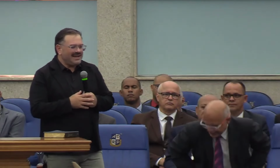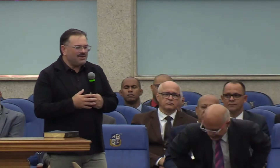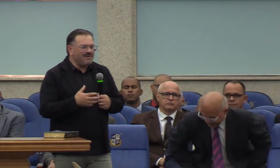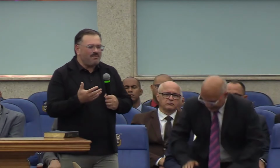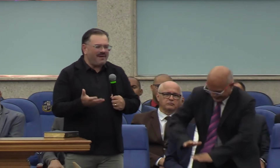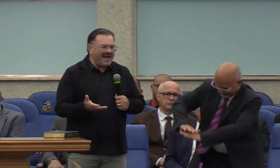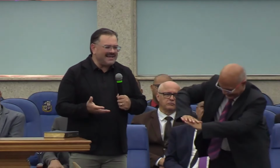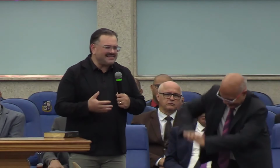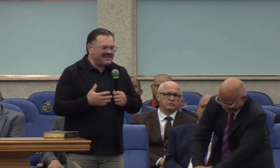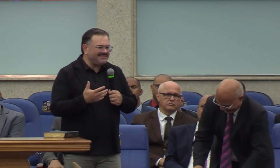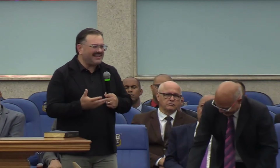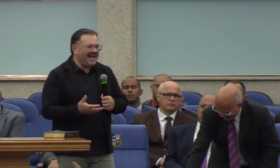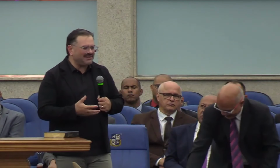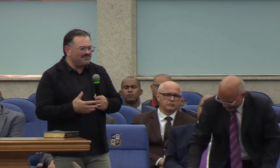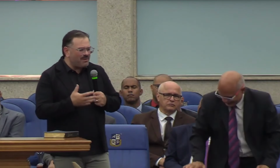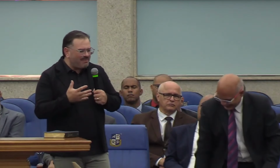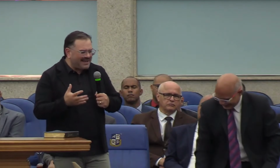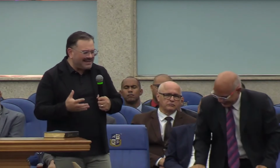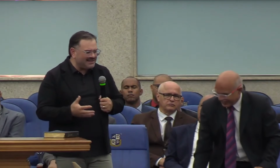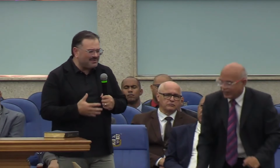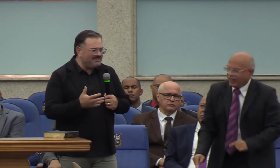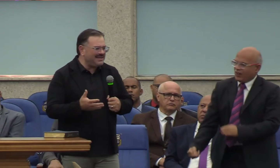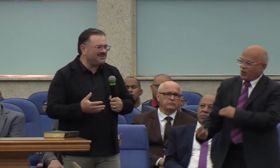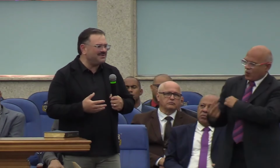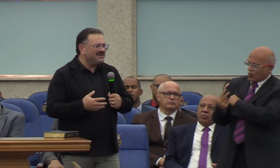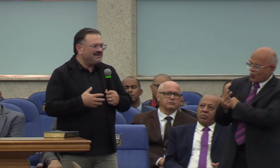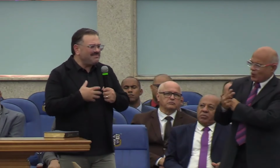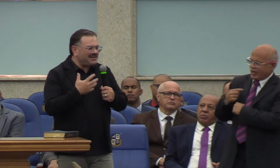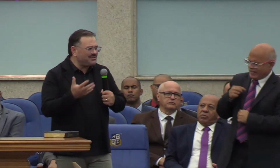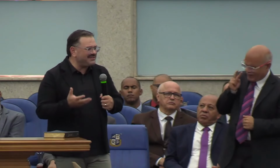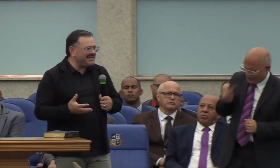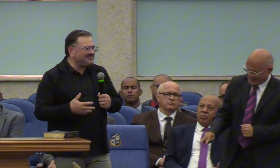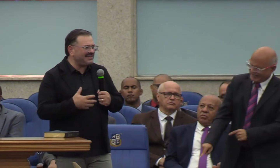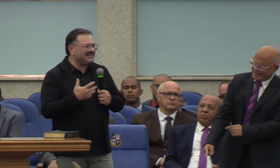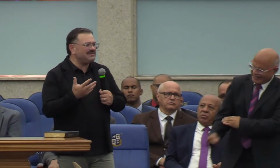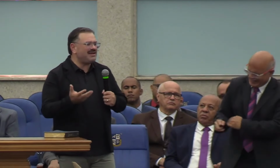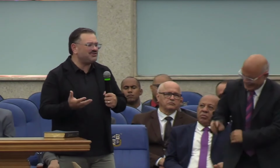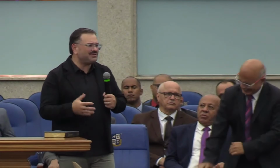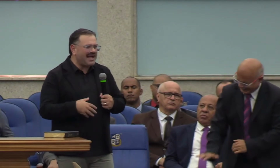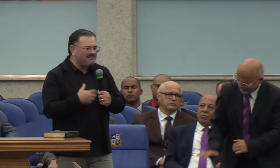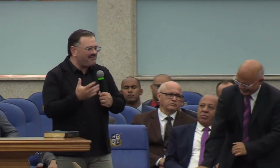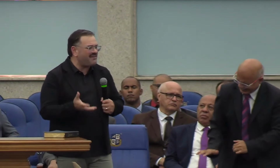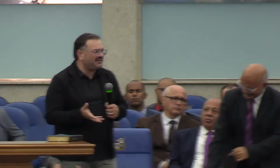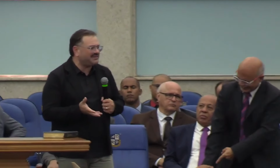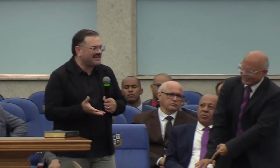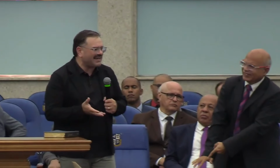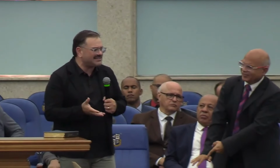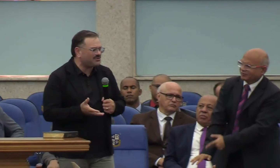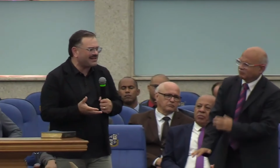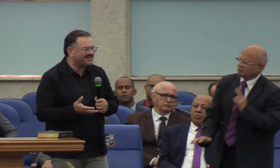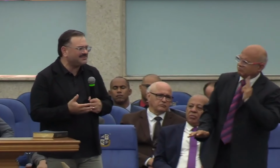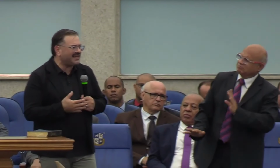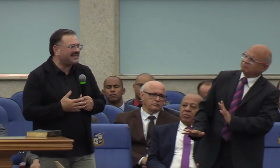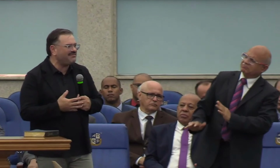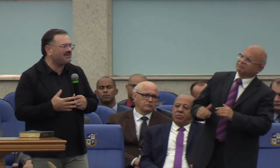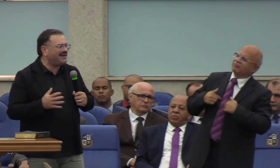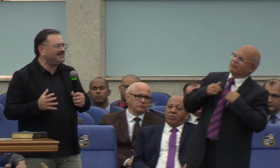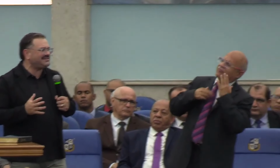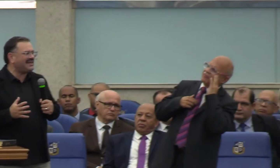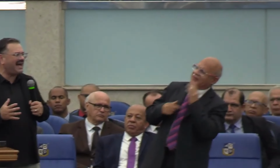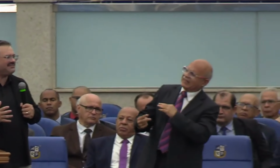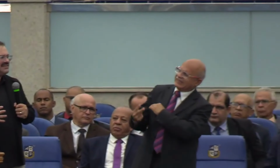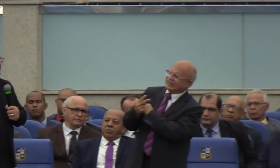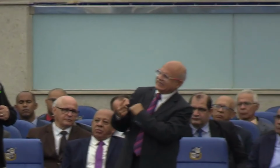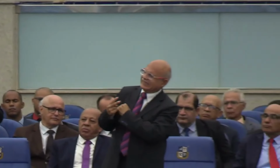E ali o meu pai sentado, meu pai ali comigo, me ajudando, tentando me ajudar, e me vendo naquela situação terrível que eu